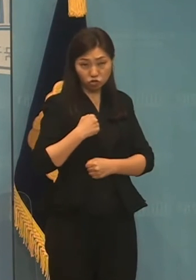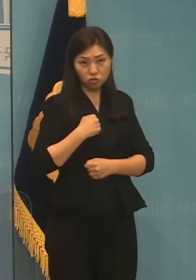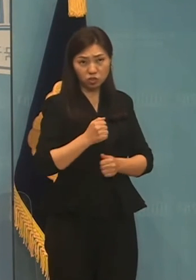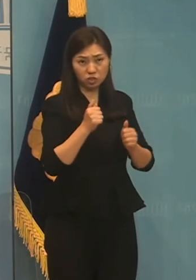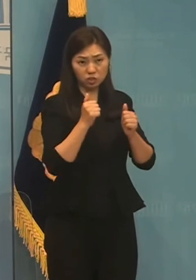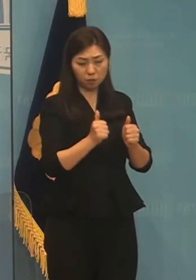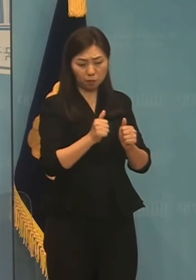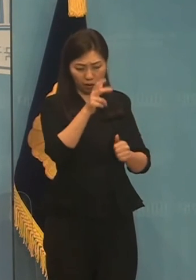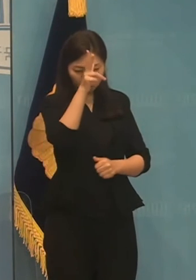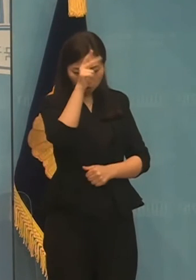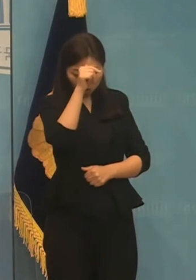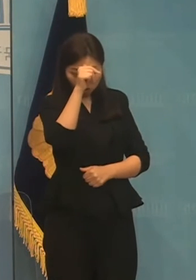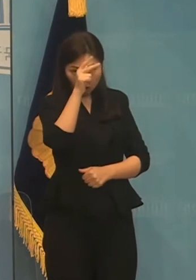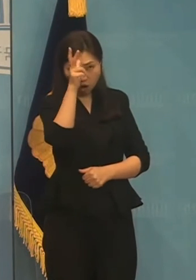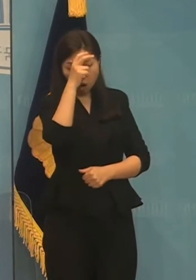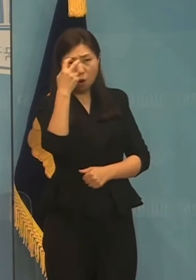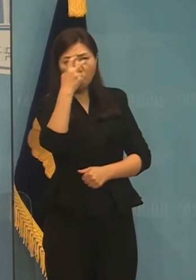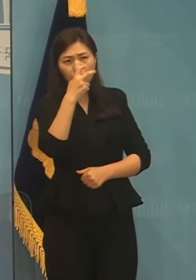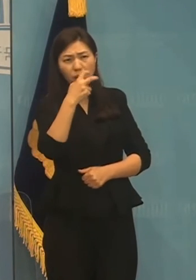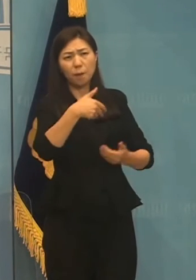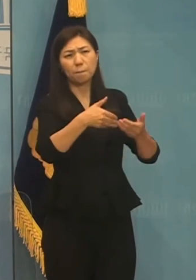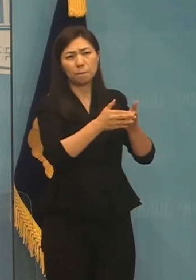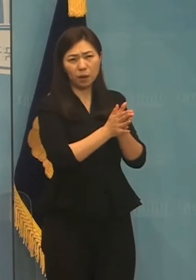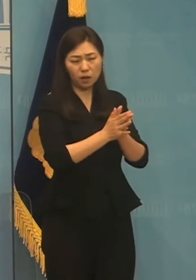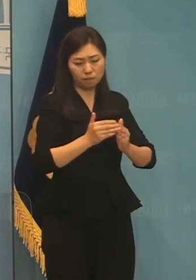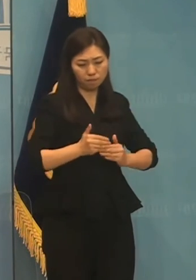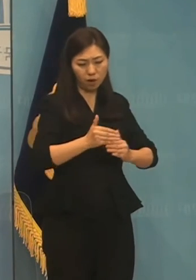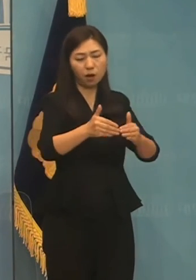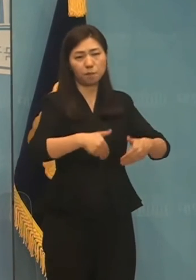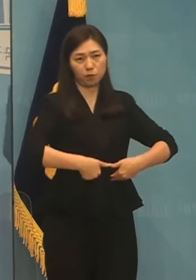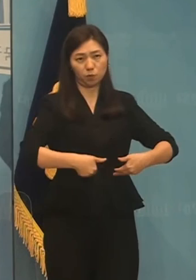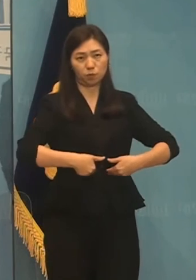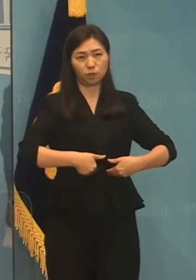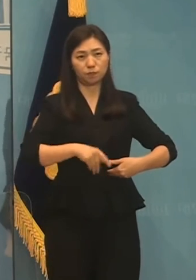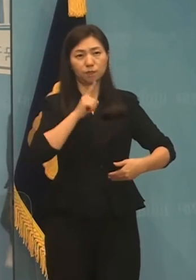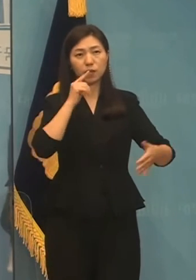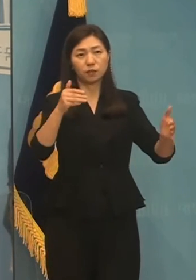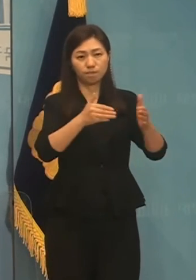속도를 내야 해 봤습니다 이상입니다